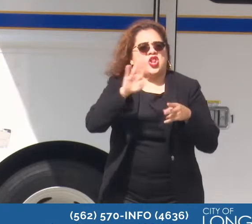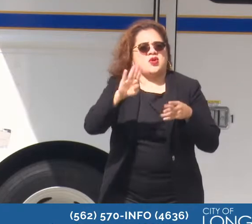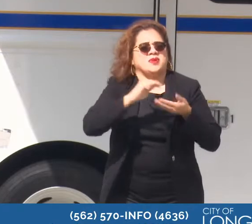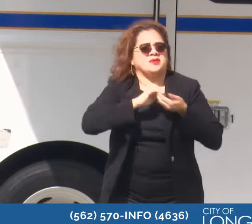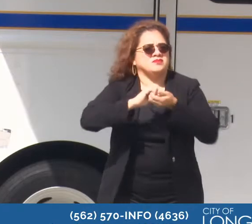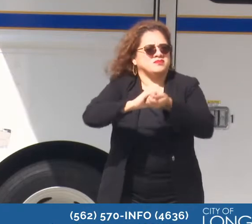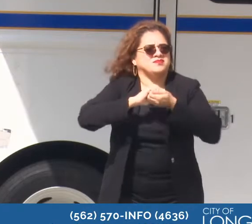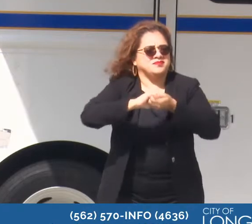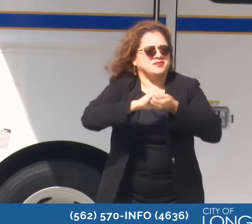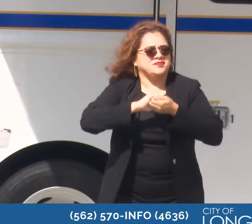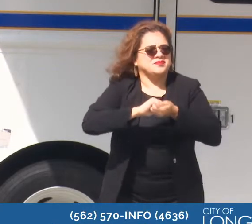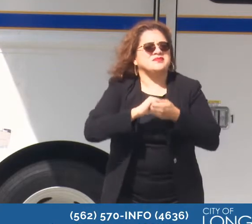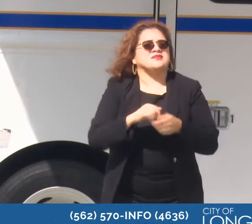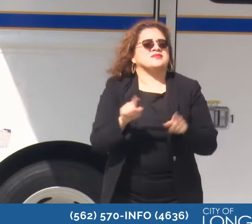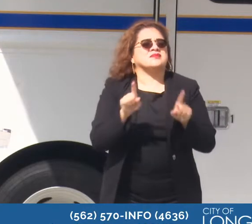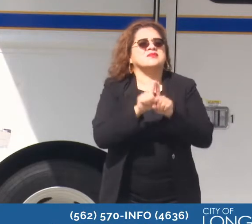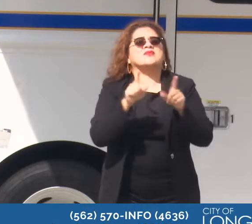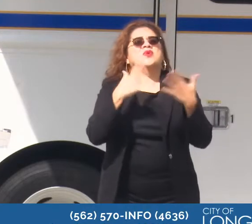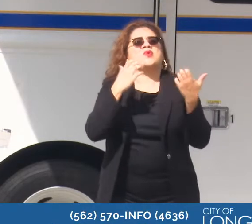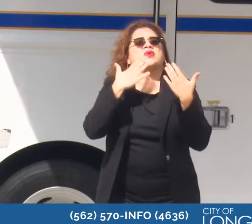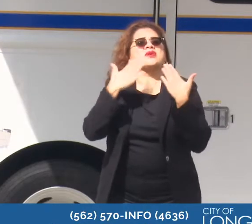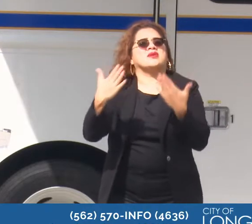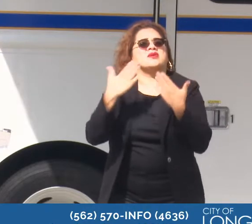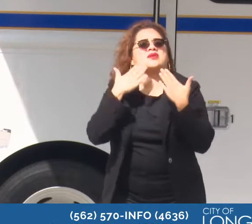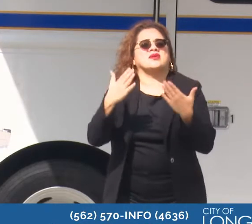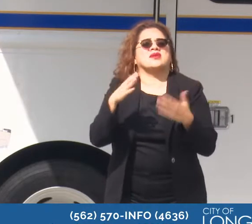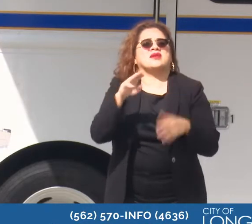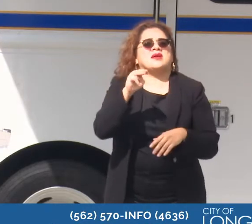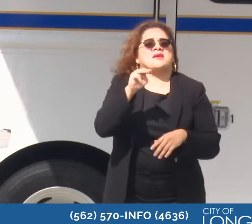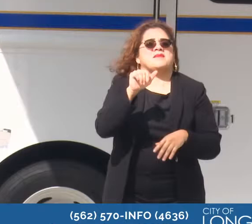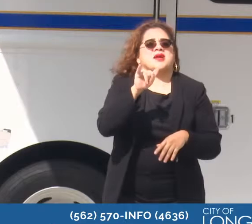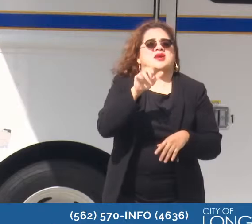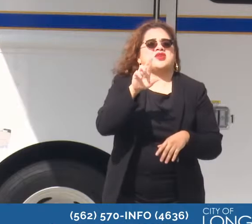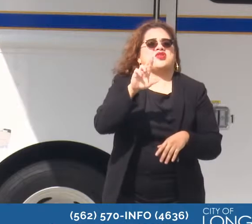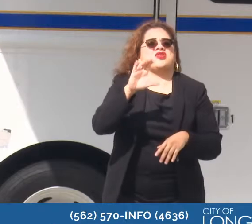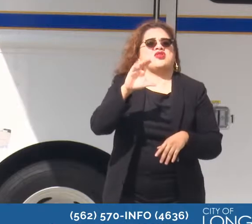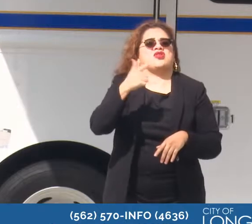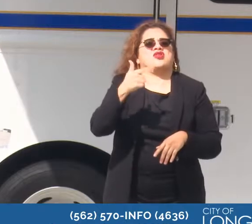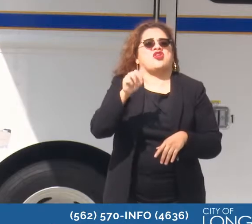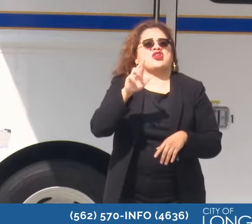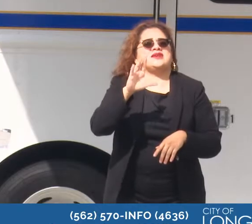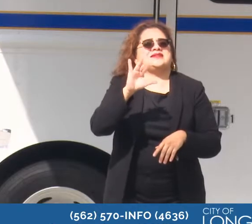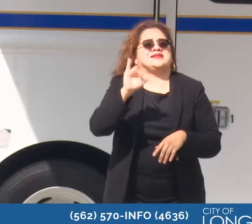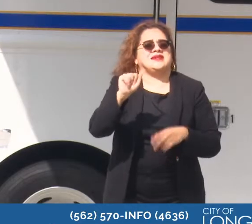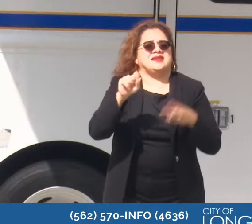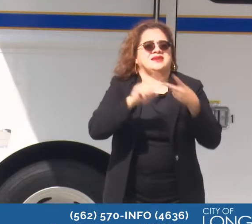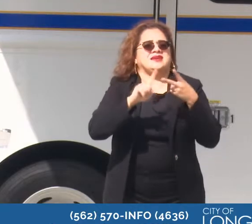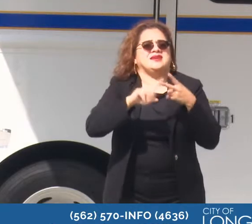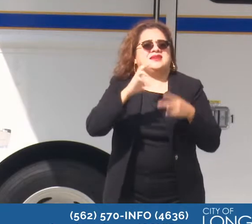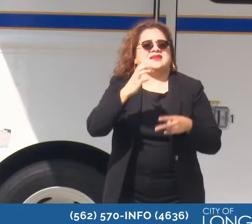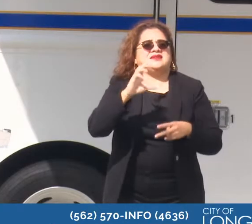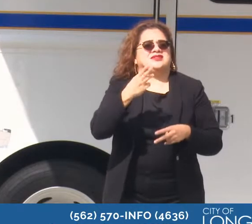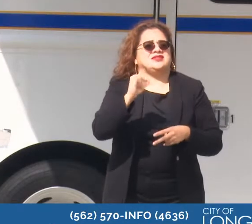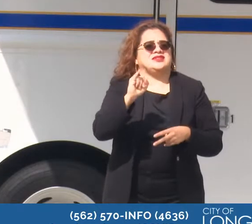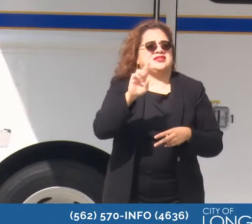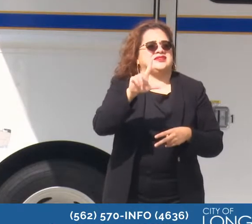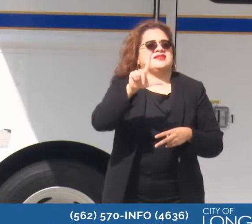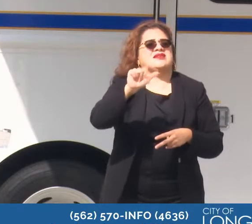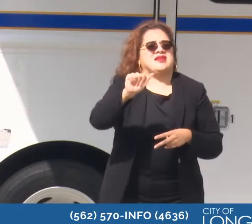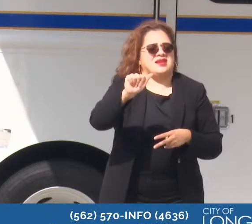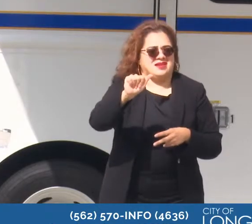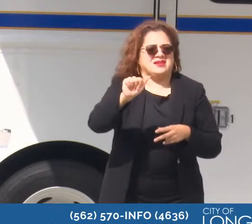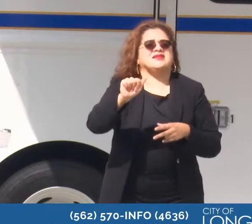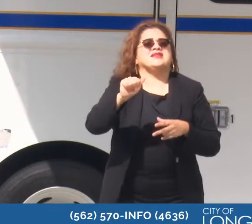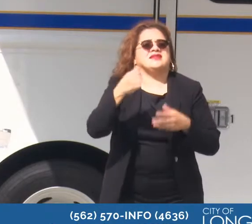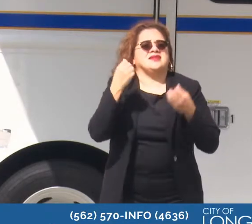Con esto me gustaría decirle gracias al alcalde García, Chirla y todos los participantes en este movimiento.